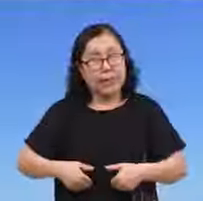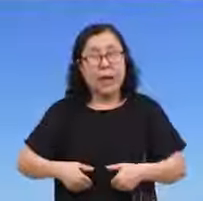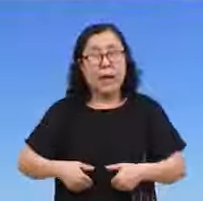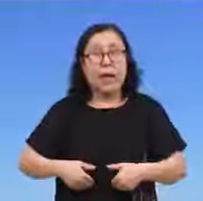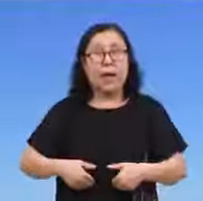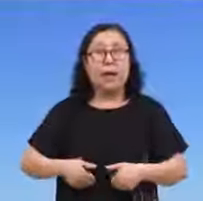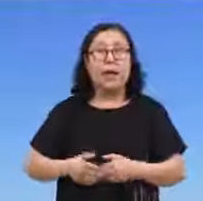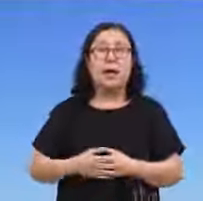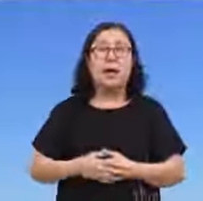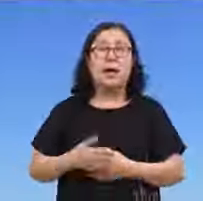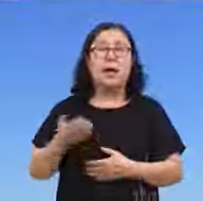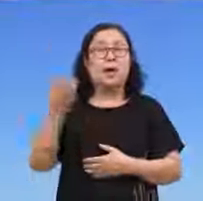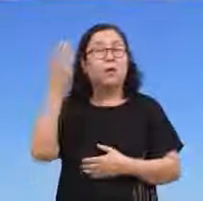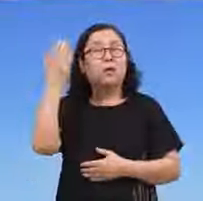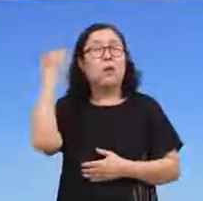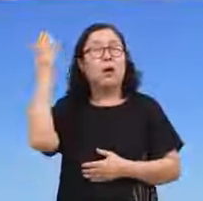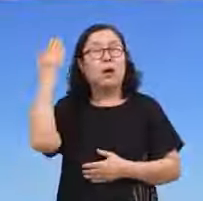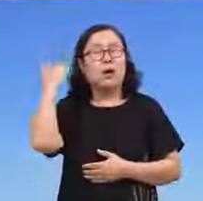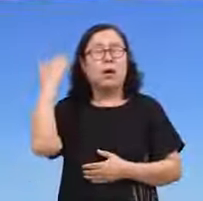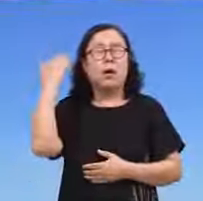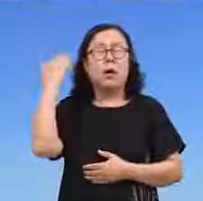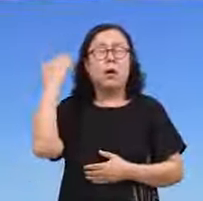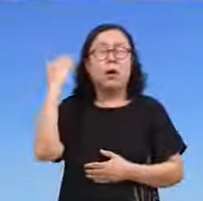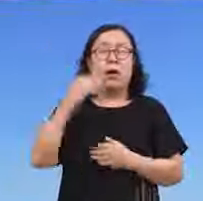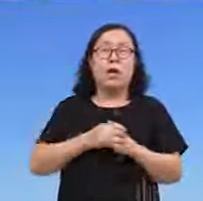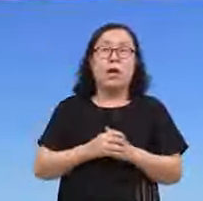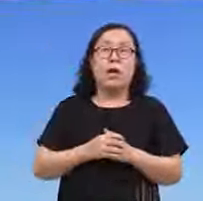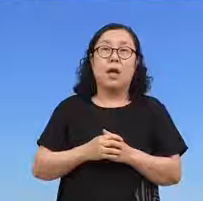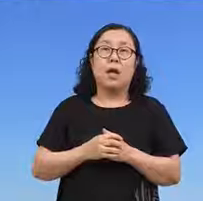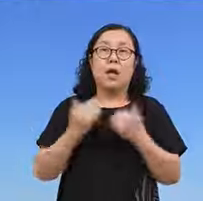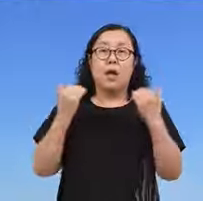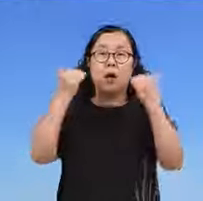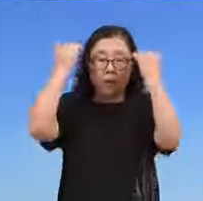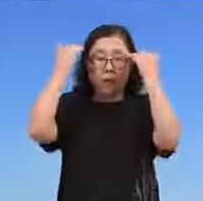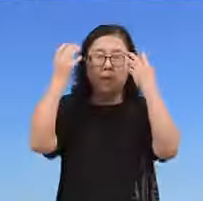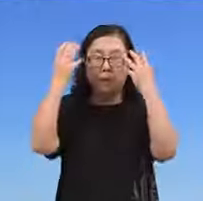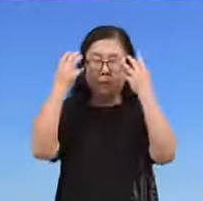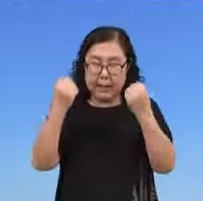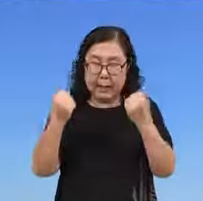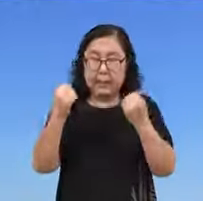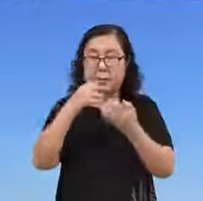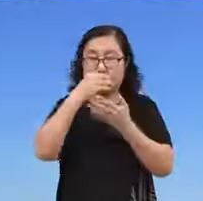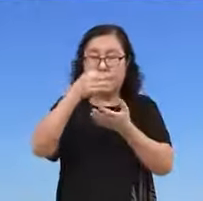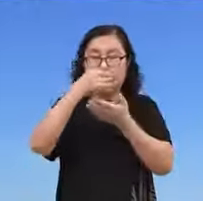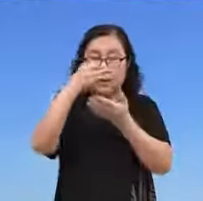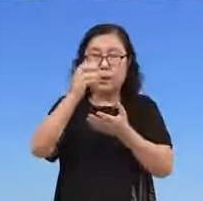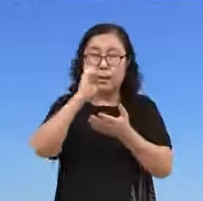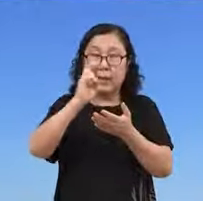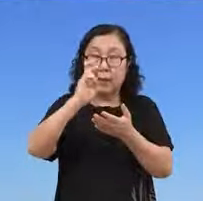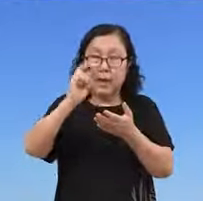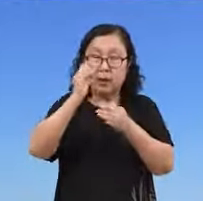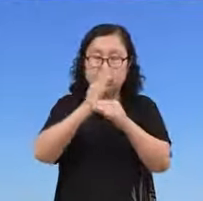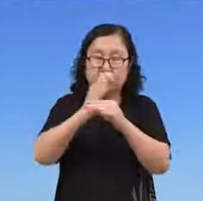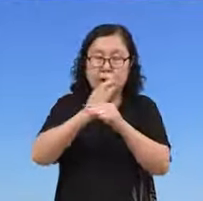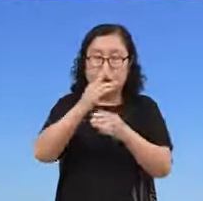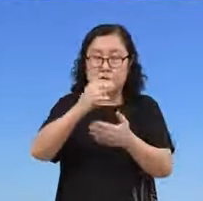찬양 중에요, 주 안에 있는 나에게